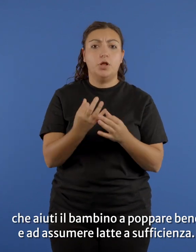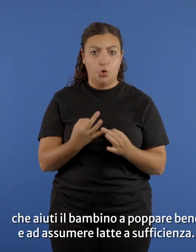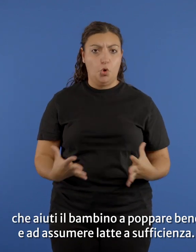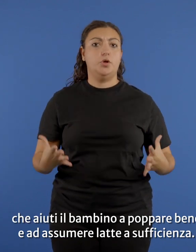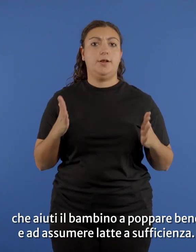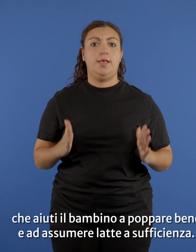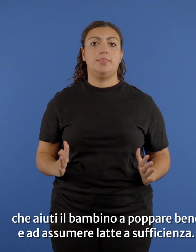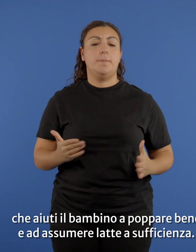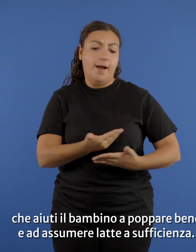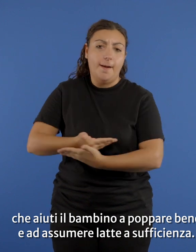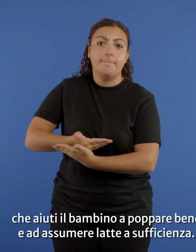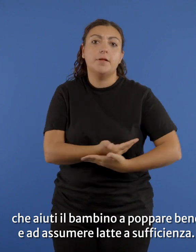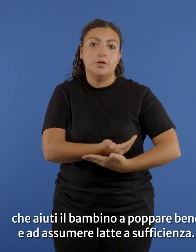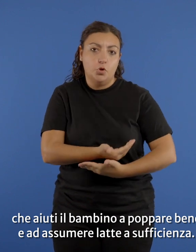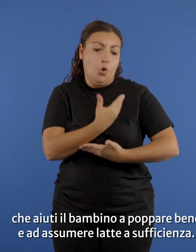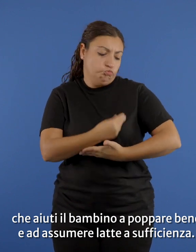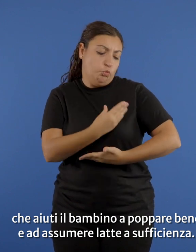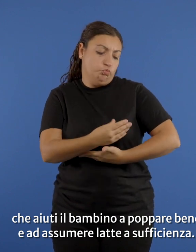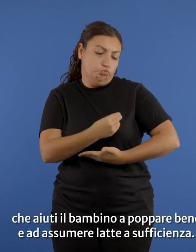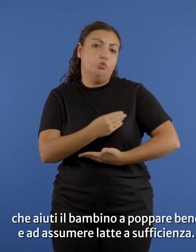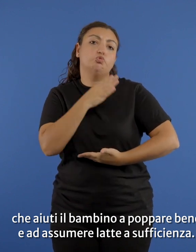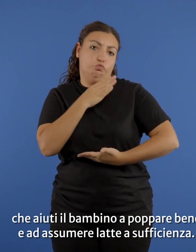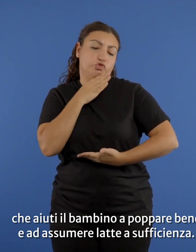a poppare bene e ad assumere latte a